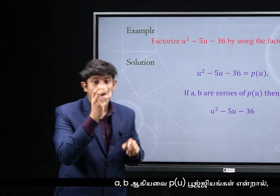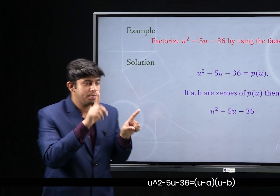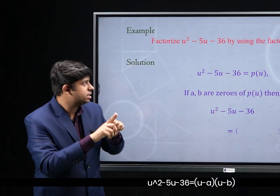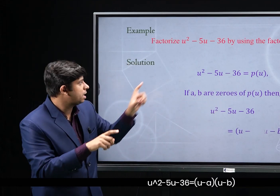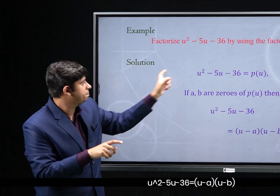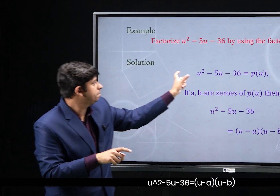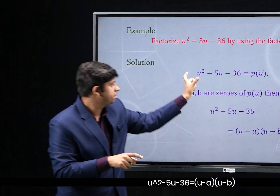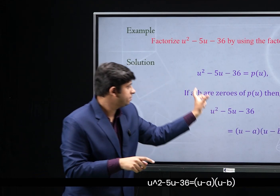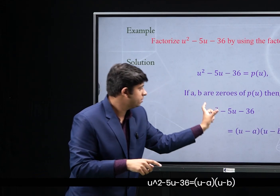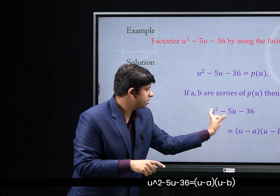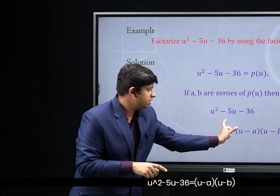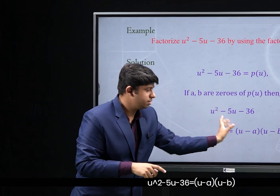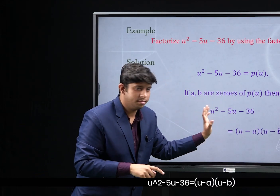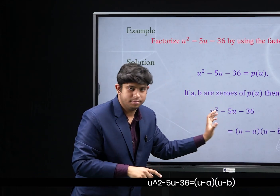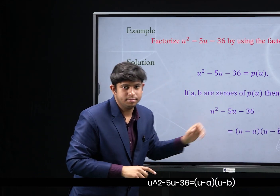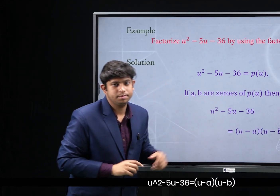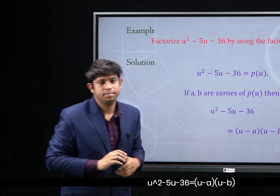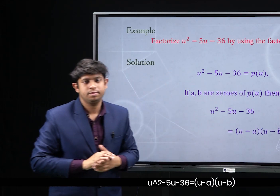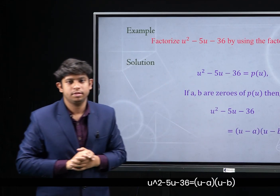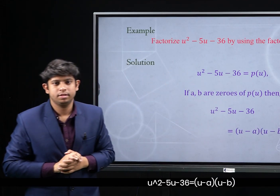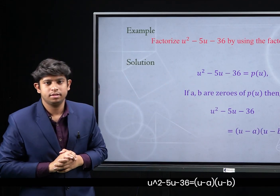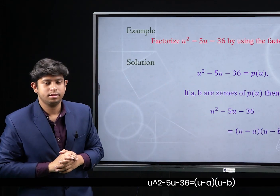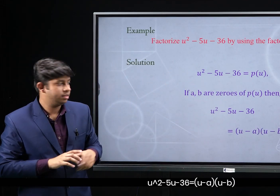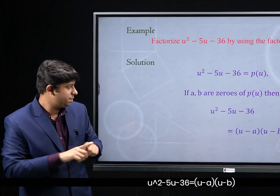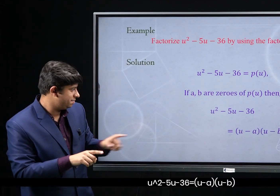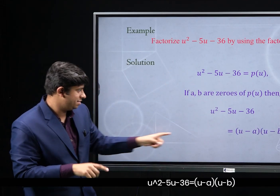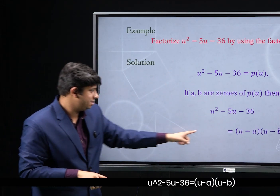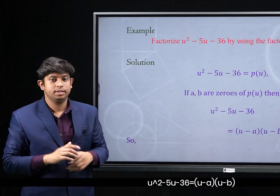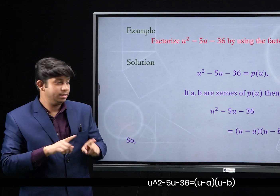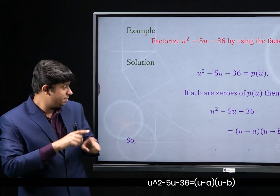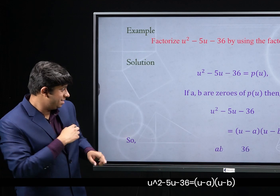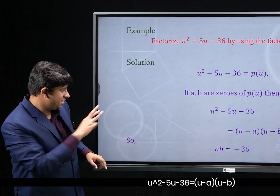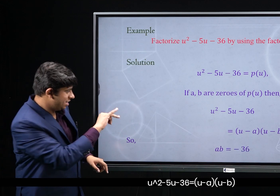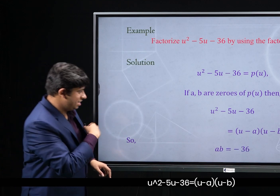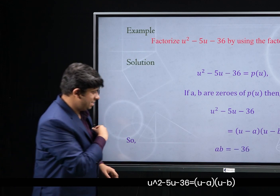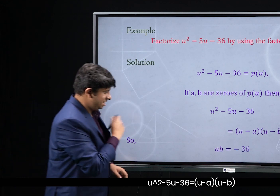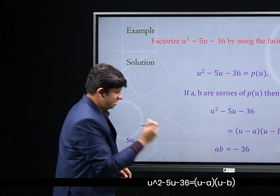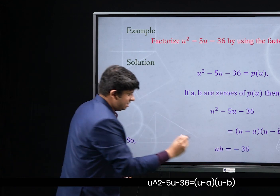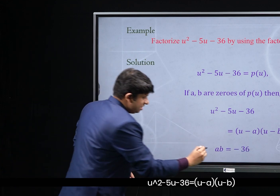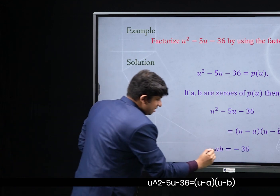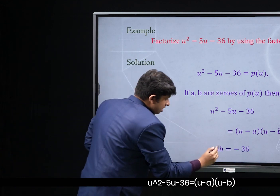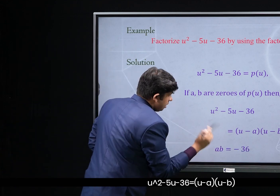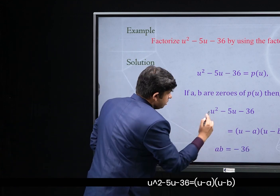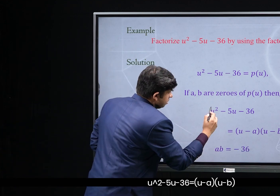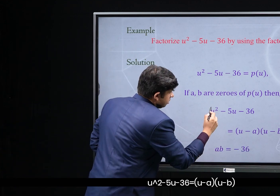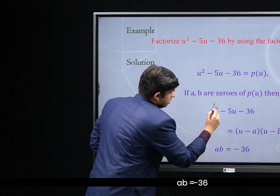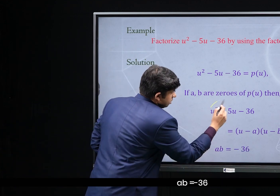P மேலிலக்க 2 கழித்தல் 5U கழித்தல் 36 ஈடு U கழித்தல் A, U கழித்தல் B.